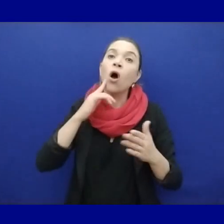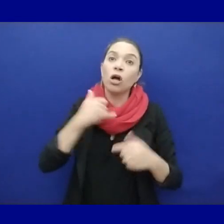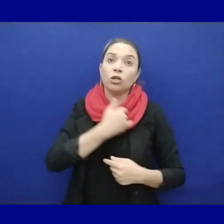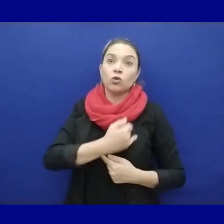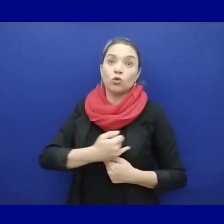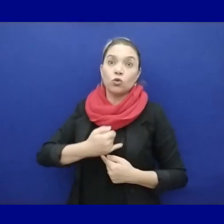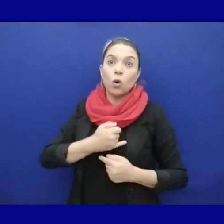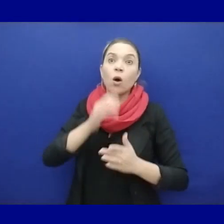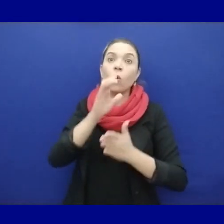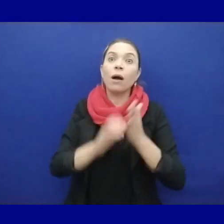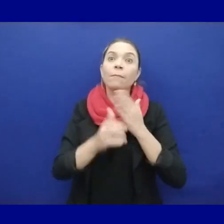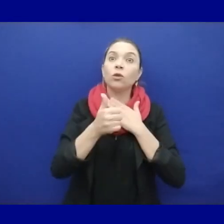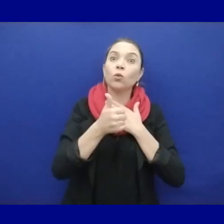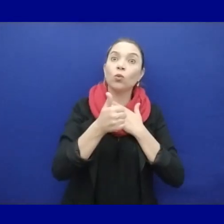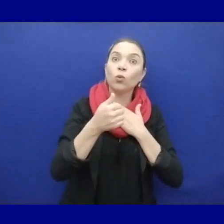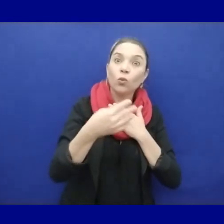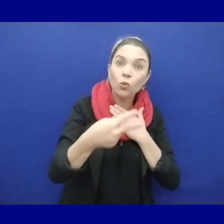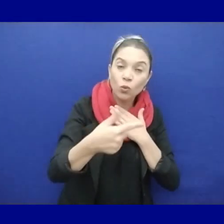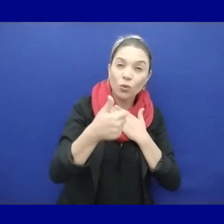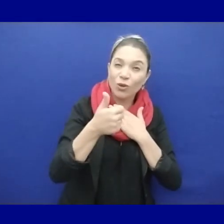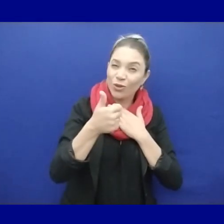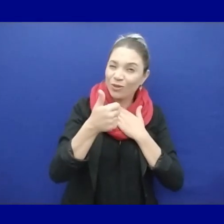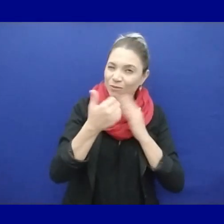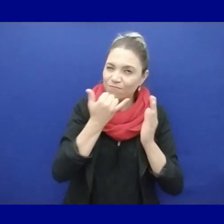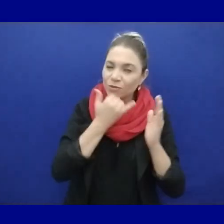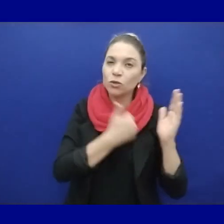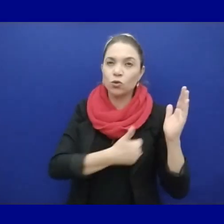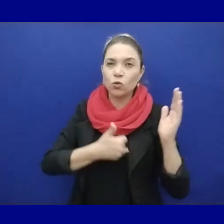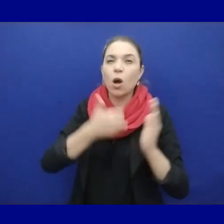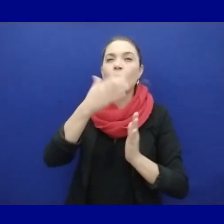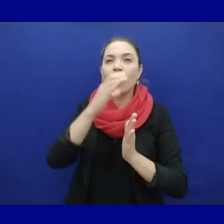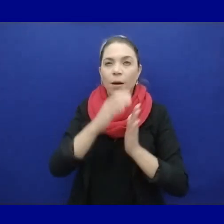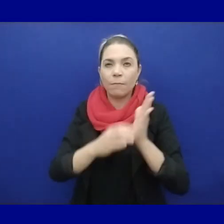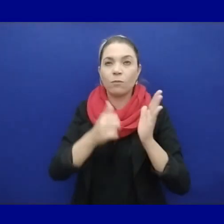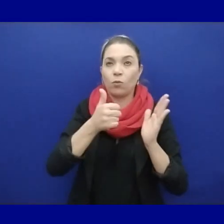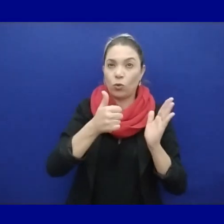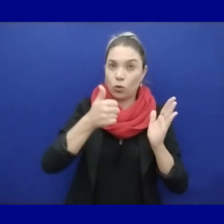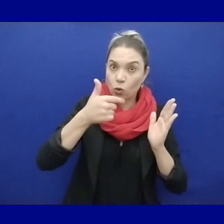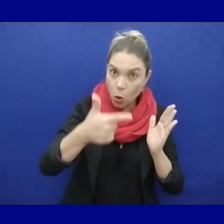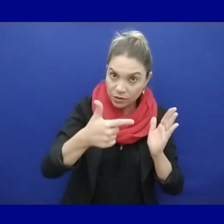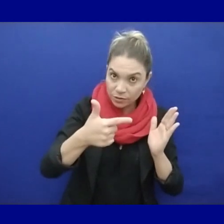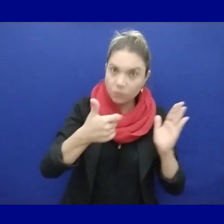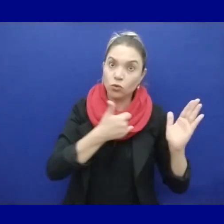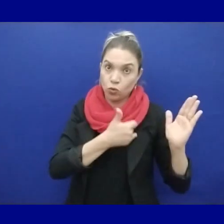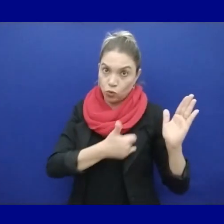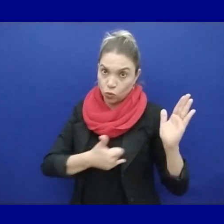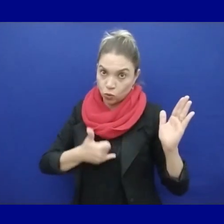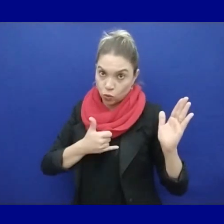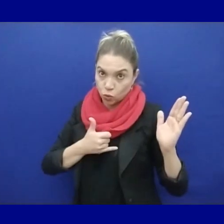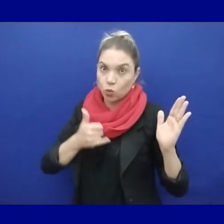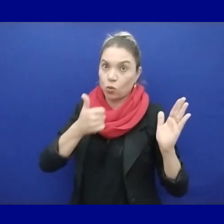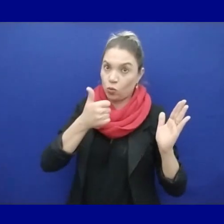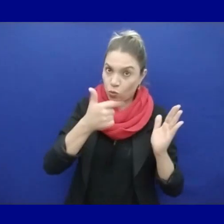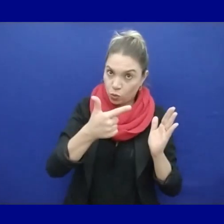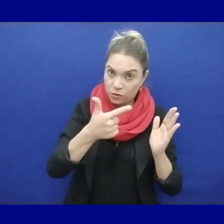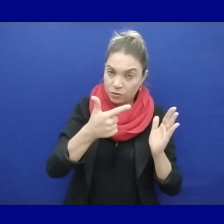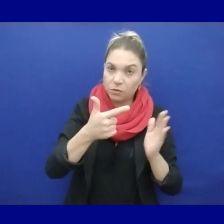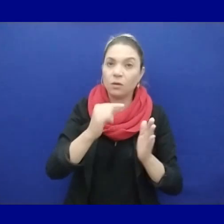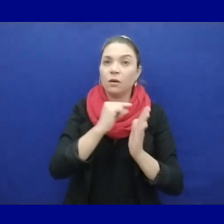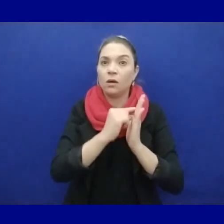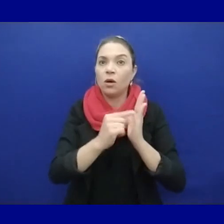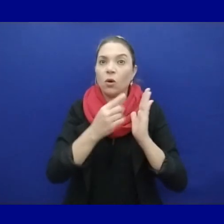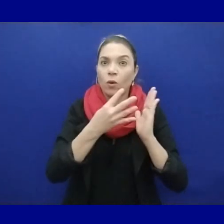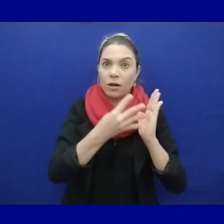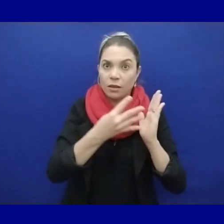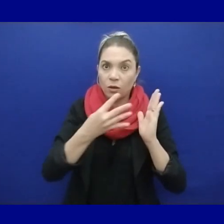João 12, versos 44 e 45. Evangelho de João 12, 44